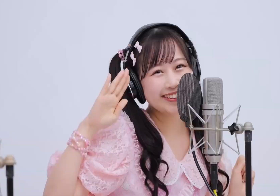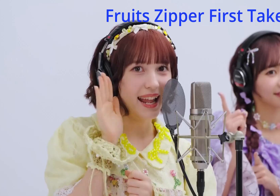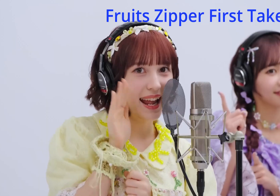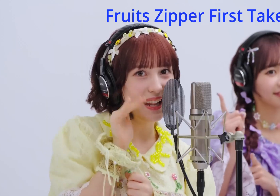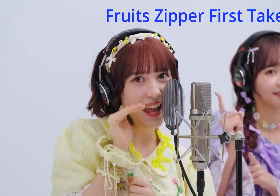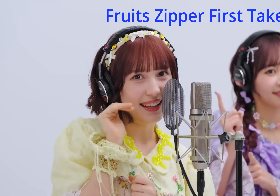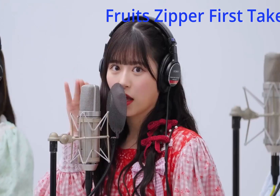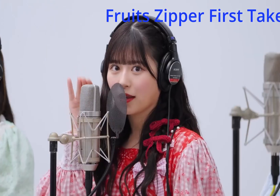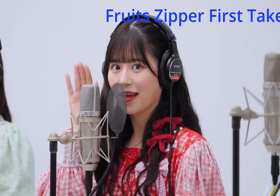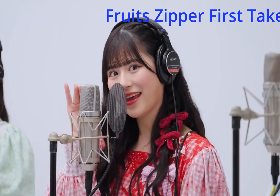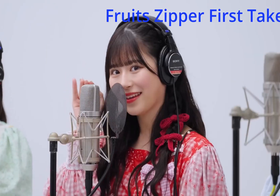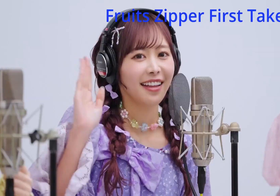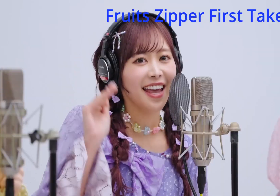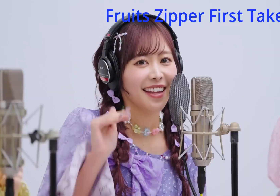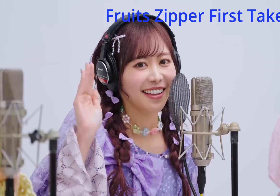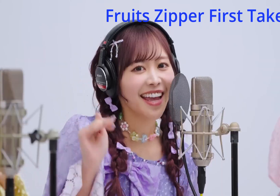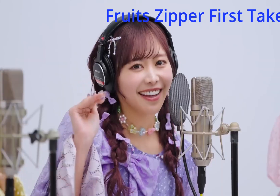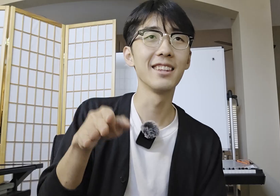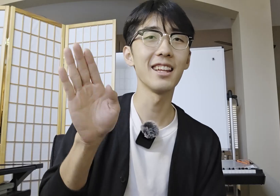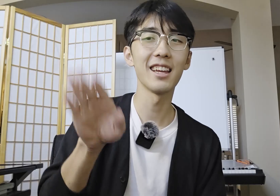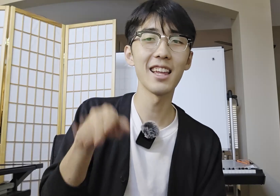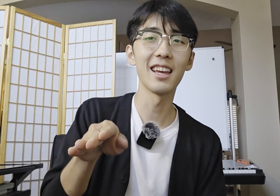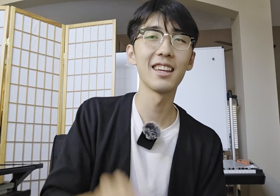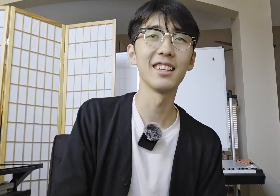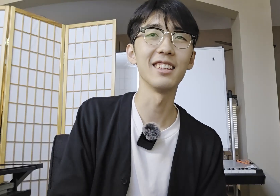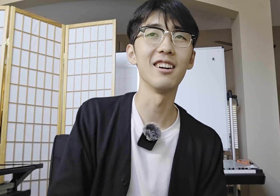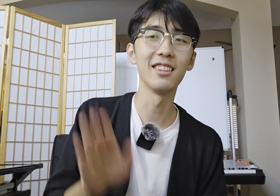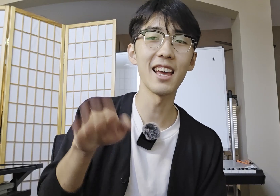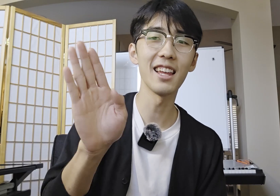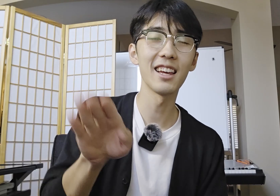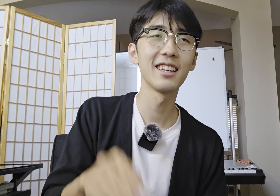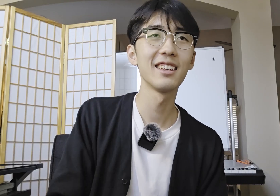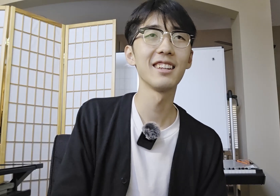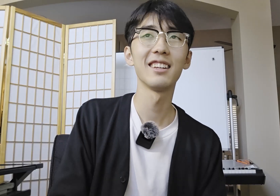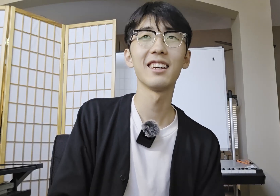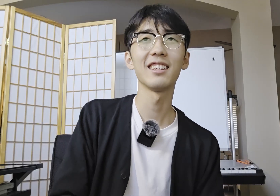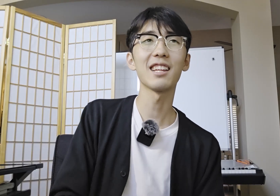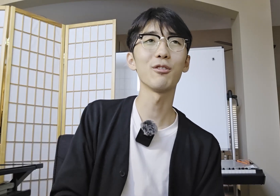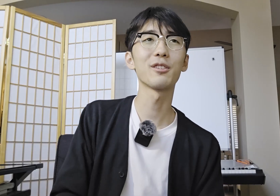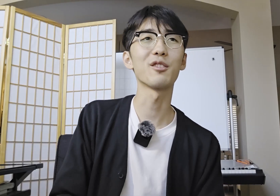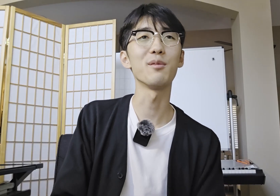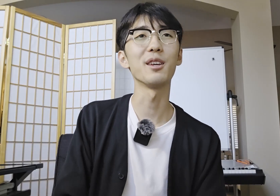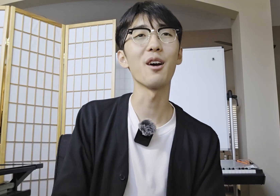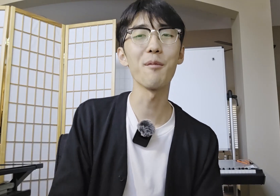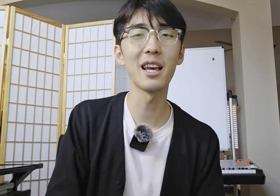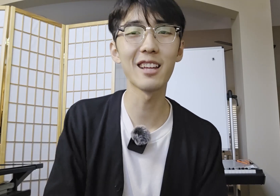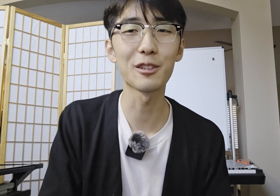ねえねえねえねえねえねえねえねえねえ ne, you know, ne. That's what it looks like to me. I'm not exactly sure. I